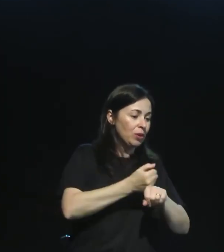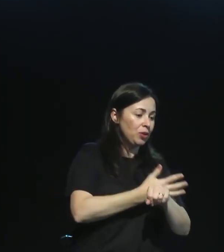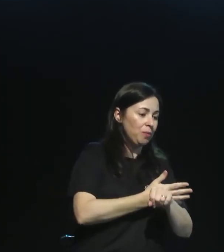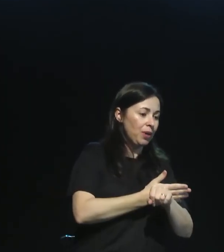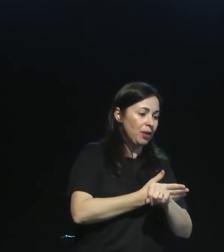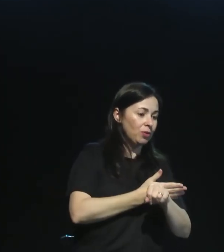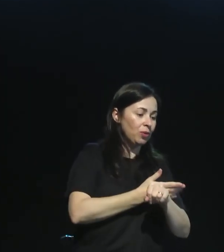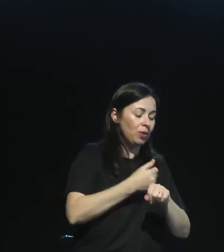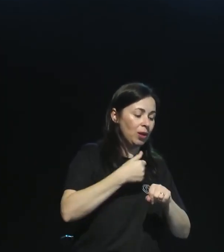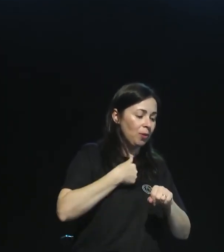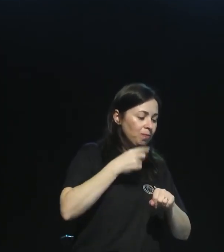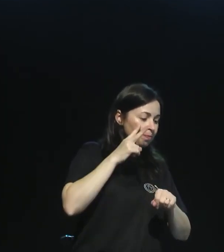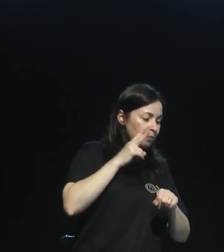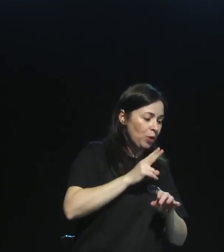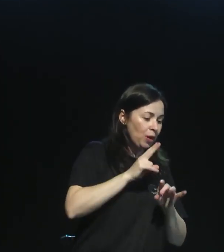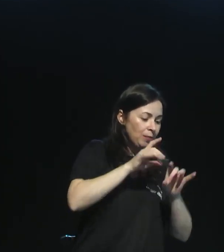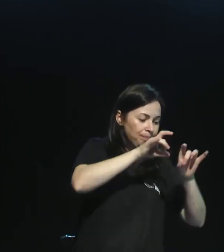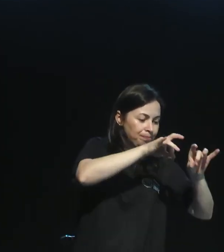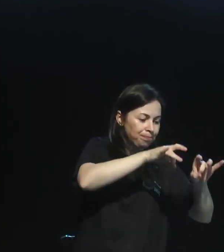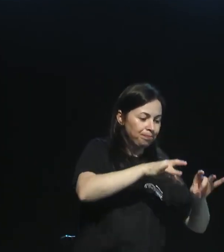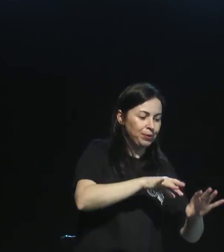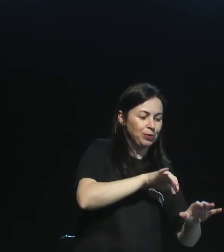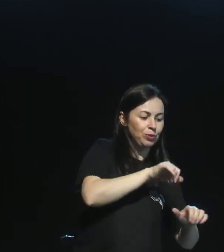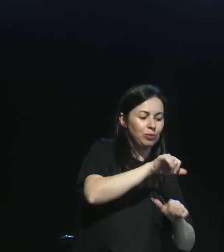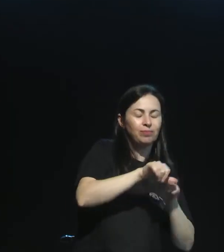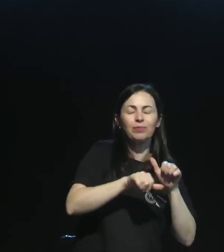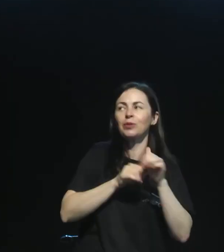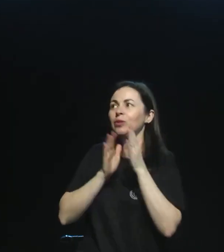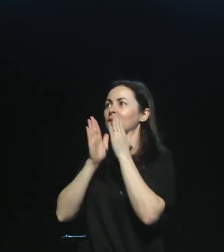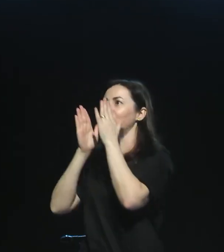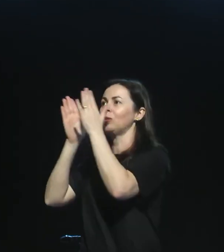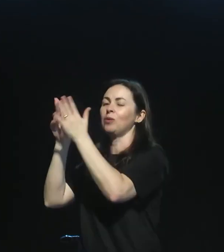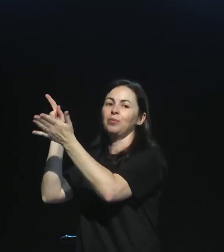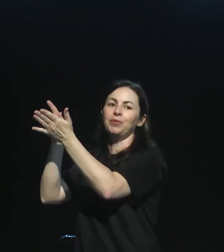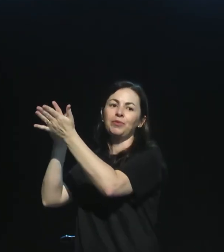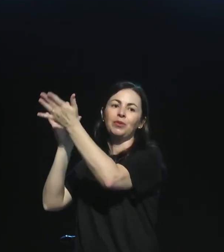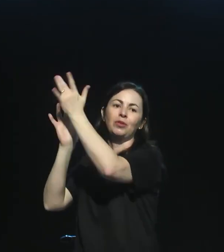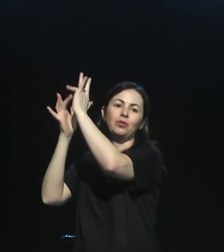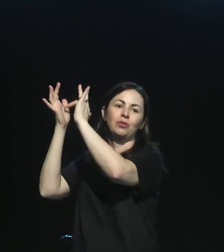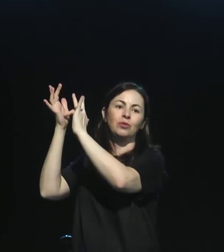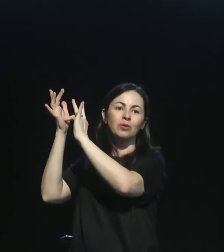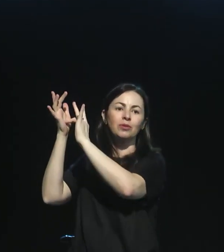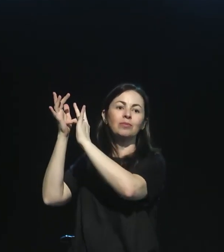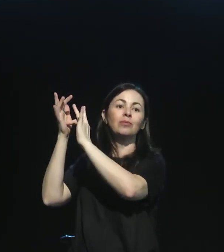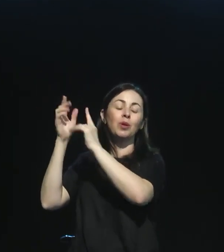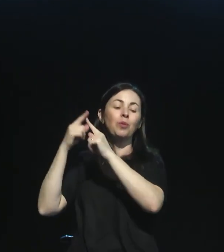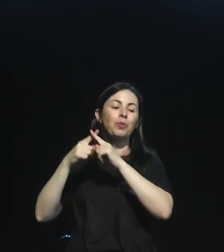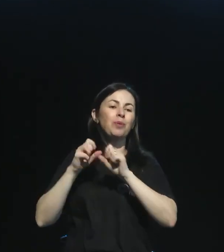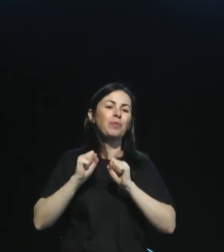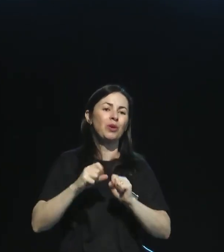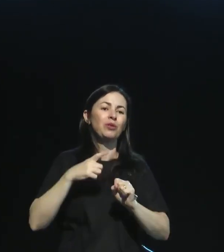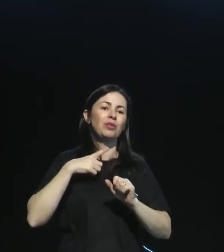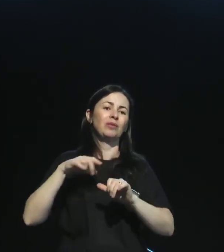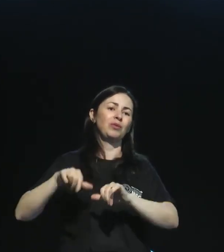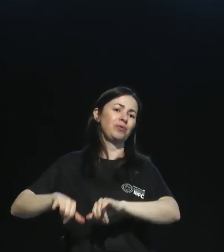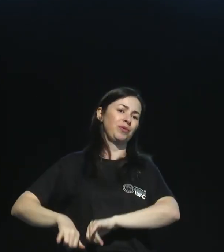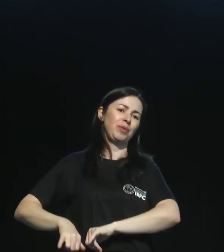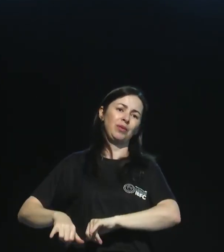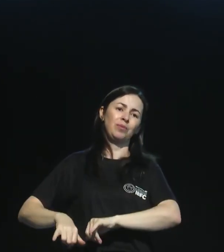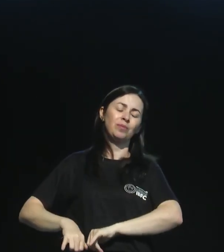de acordo com a vontade dEle. Porque do contrário você vai se machucar.